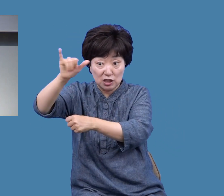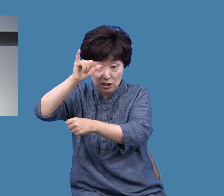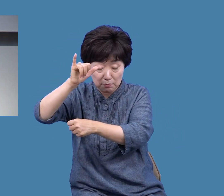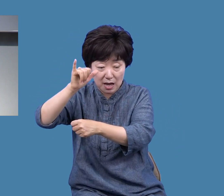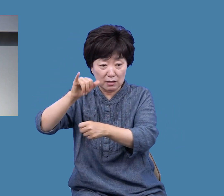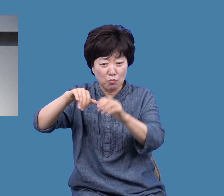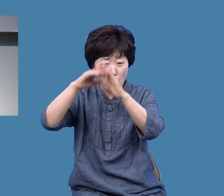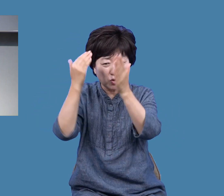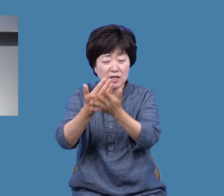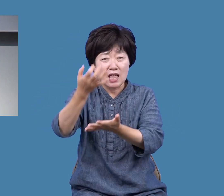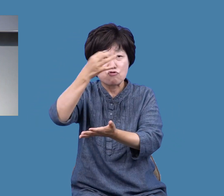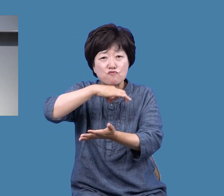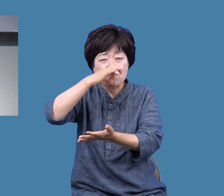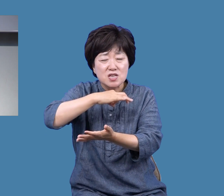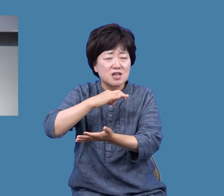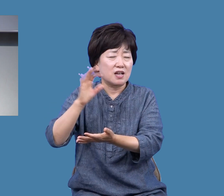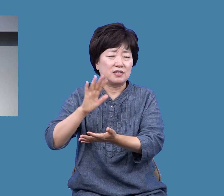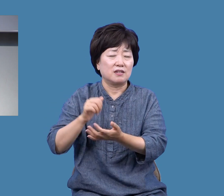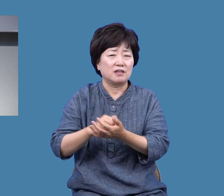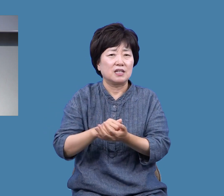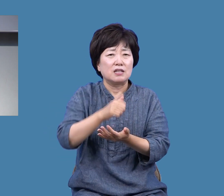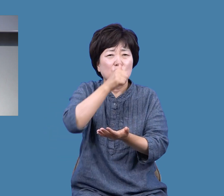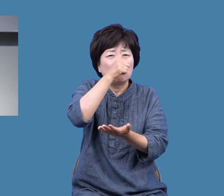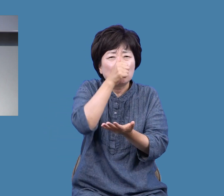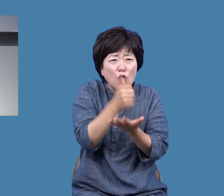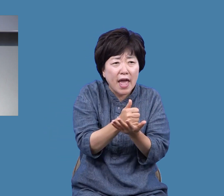아니라는 거예요. 꼭 죄가 아니라도